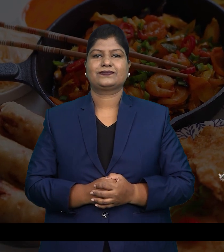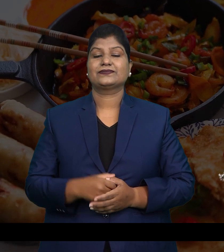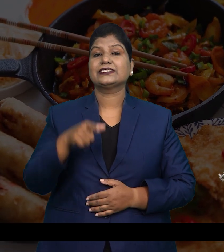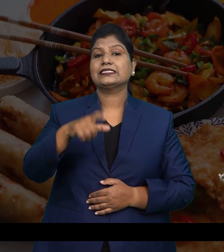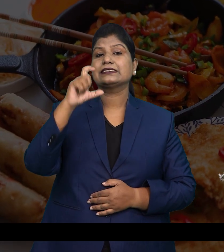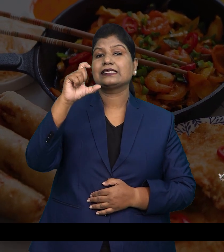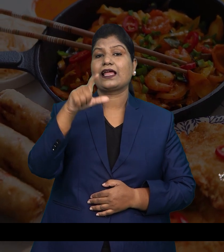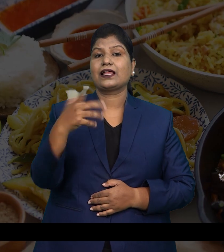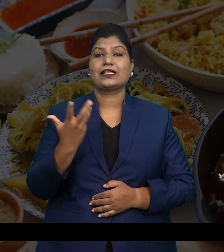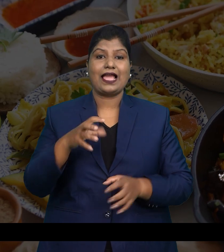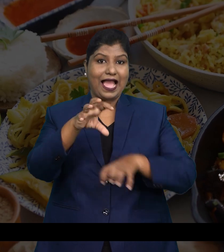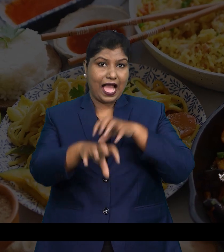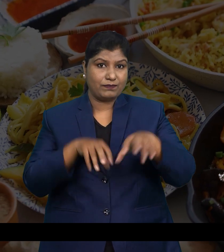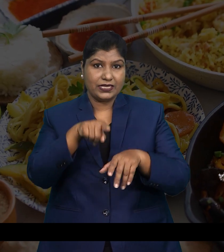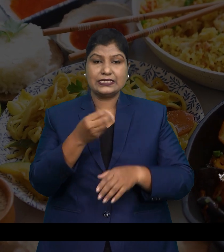मांसाहारी,